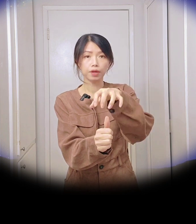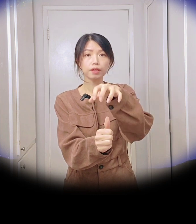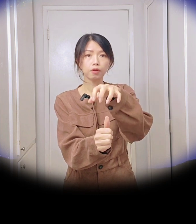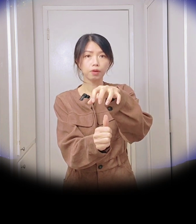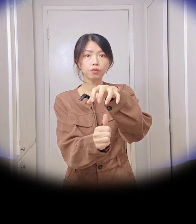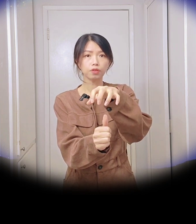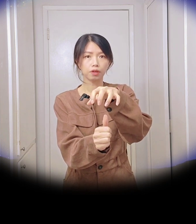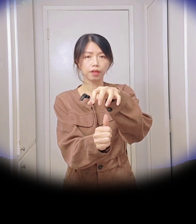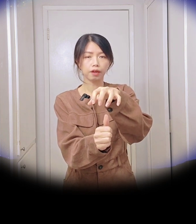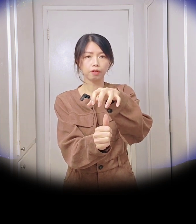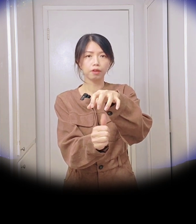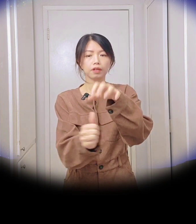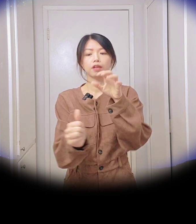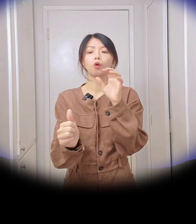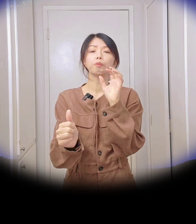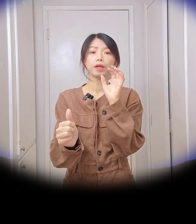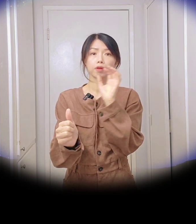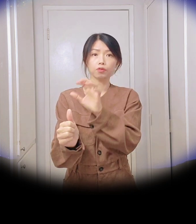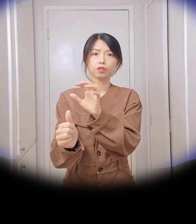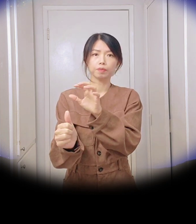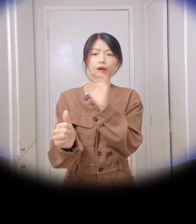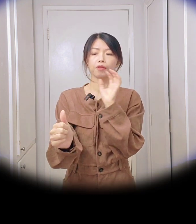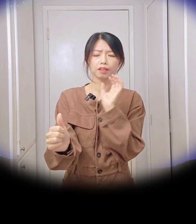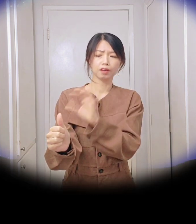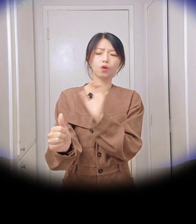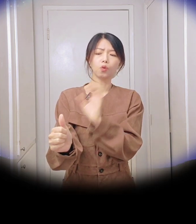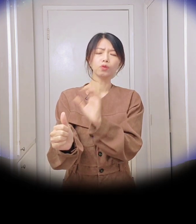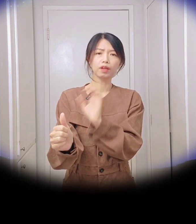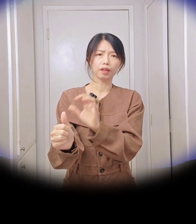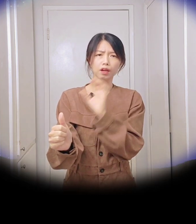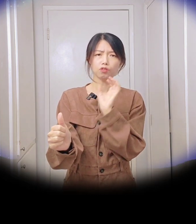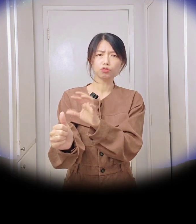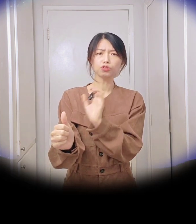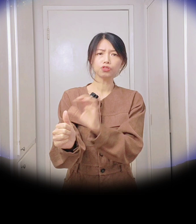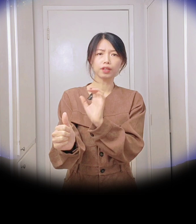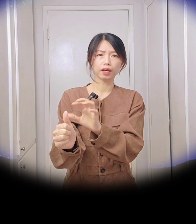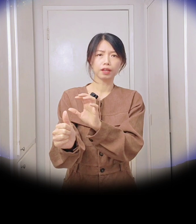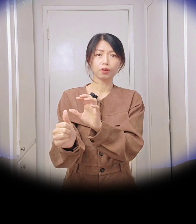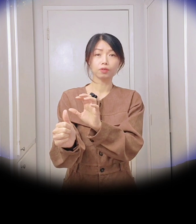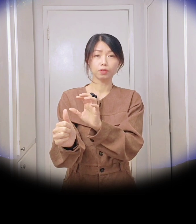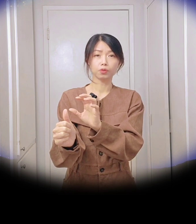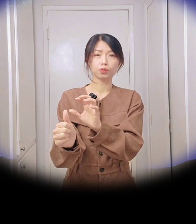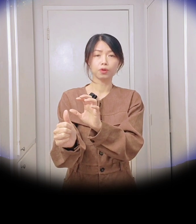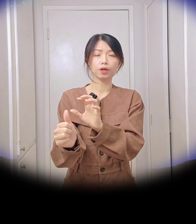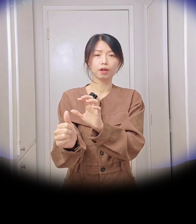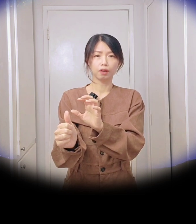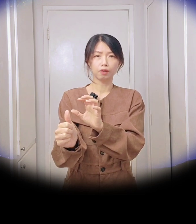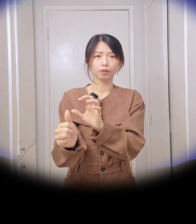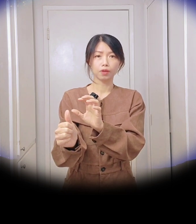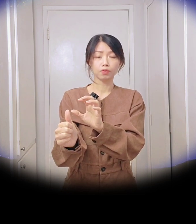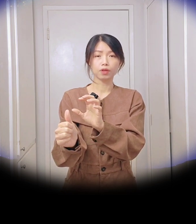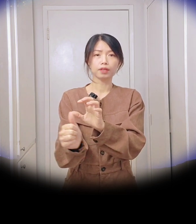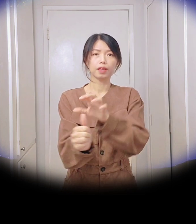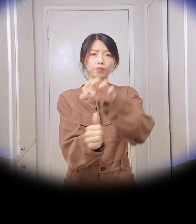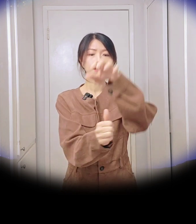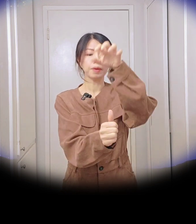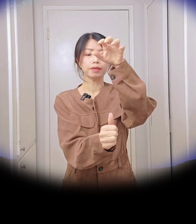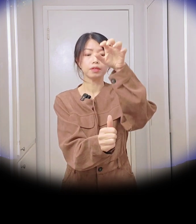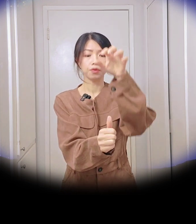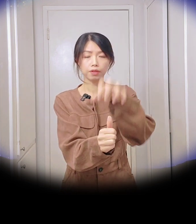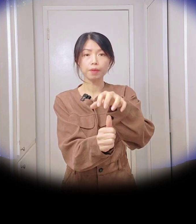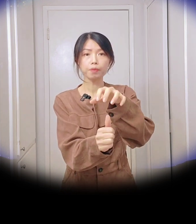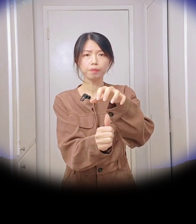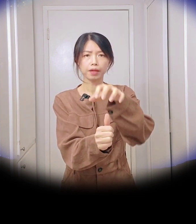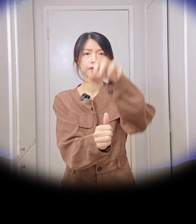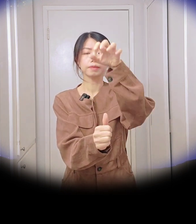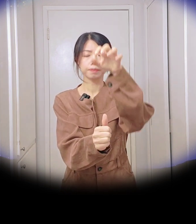반드시 위에서 해주셔야 돼요. 이게 옆에서 해주시면 혼내다, 꾸중하다 이런 뜻으로 될 수 있기 때문에 반드시